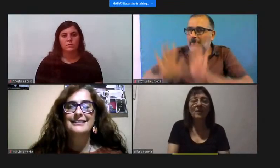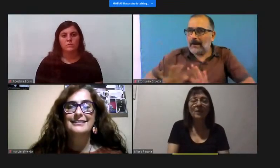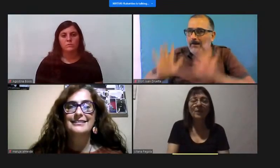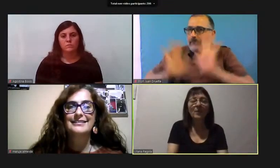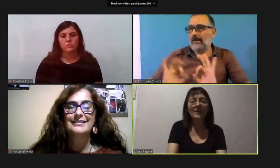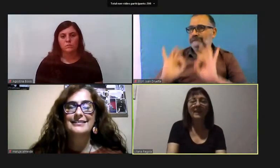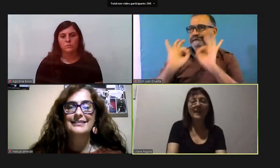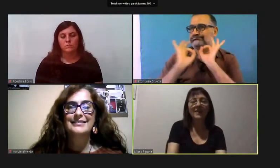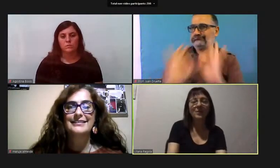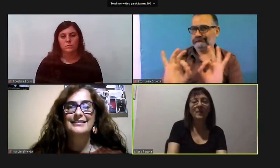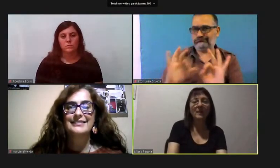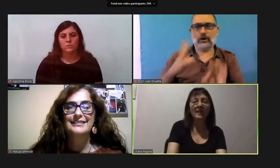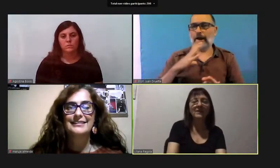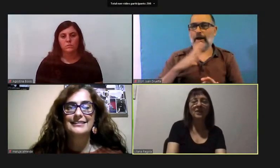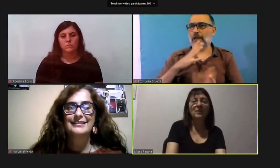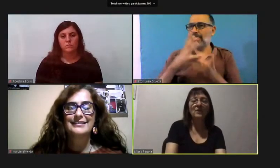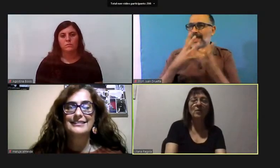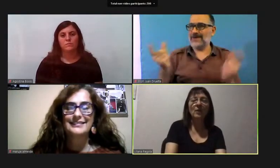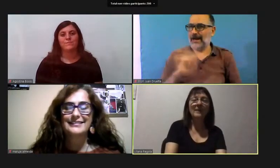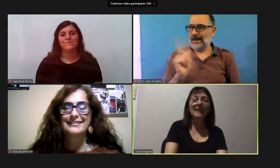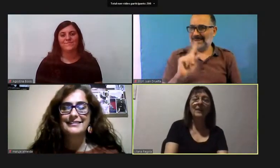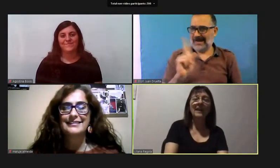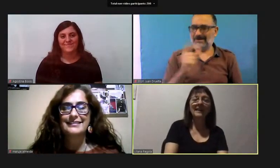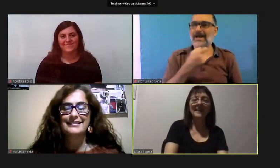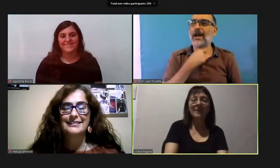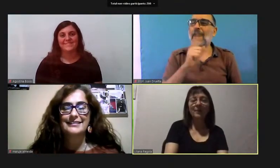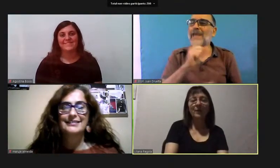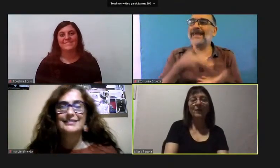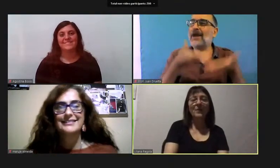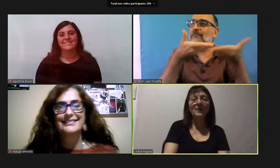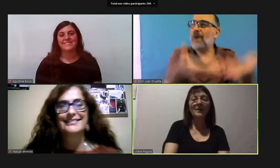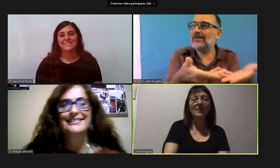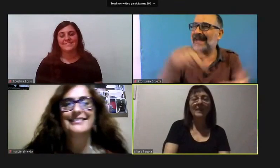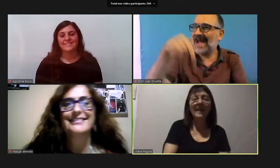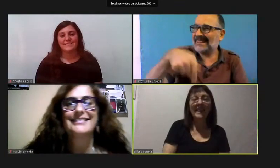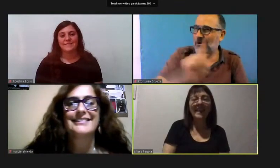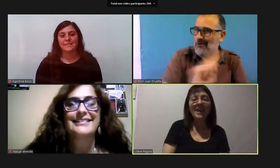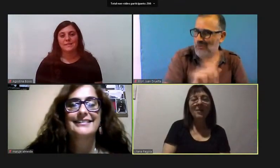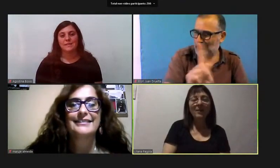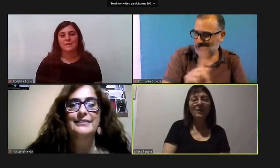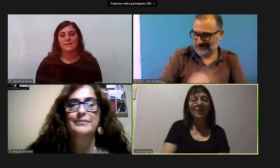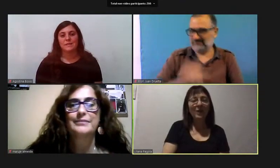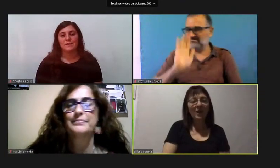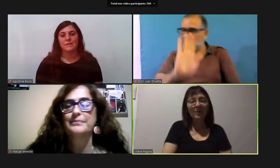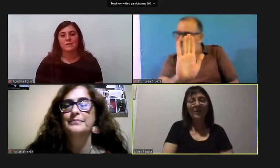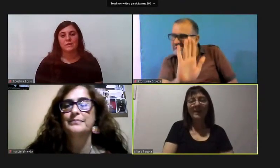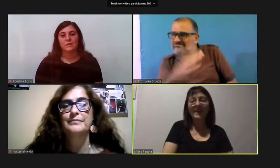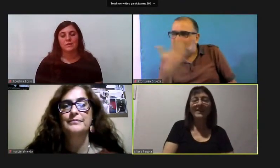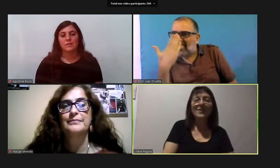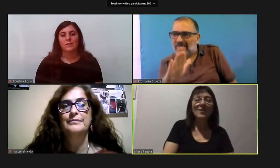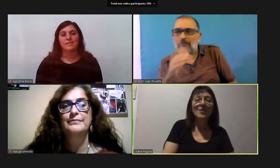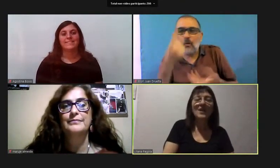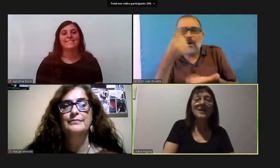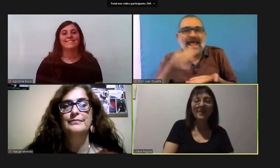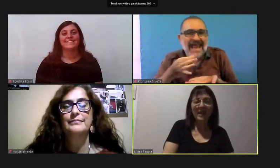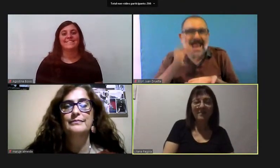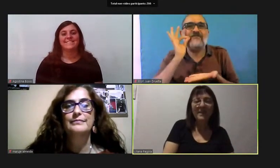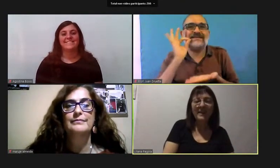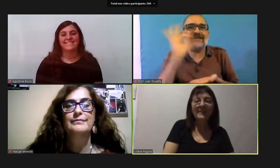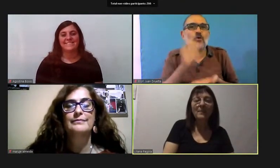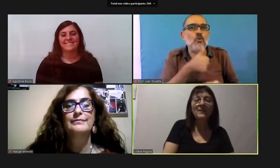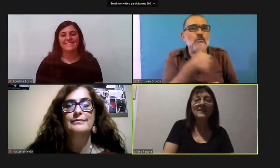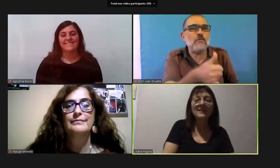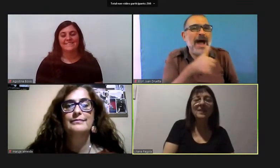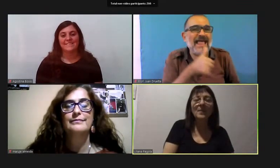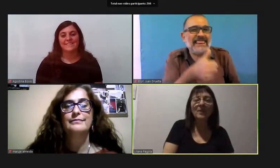yo tengo una propuesta que estoy preparando, que bueno, que seguramente les va a encantar, pero que todavía no está terminada, por eso no quiero mostrar hoy,